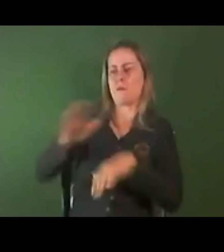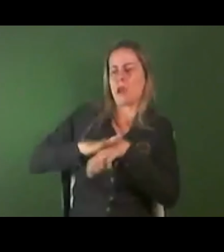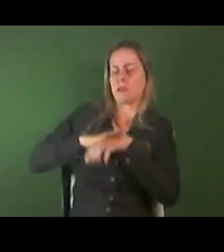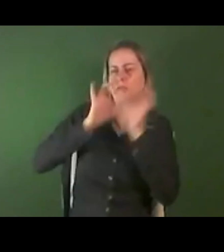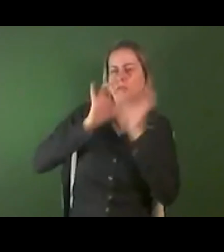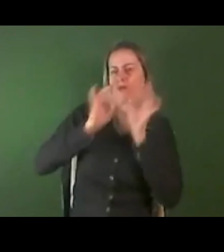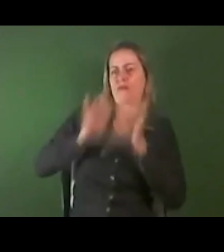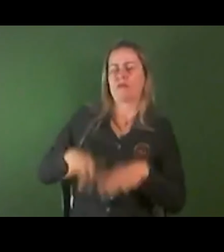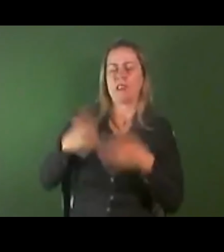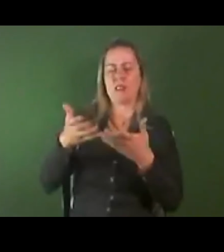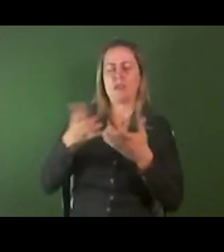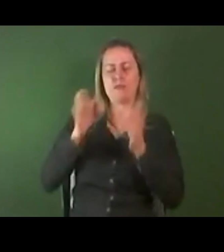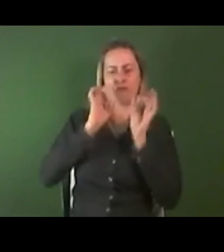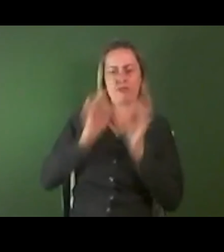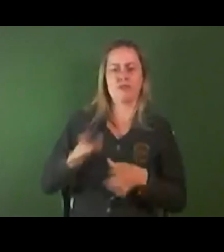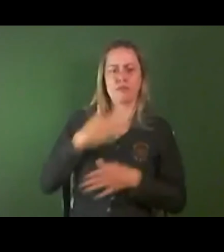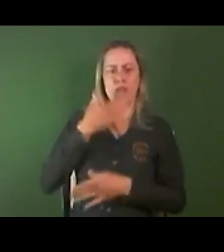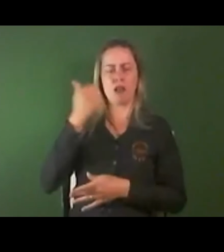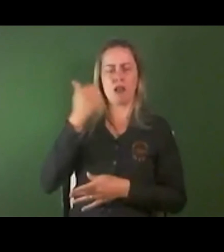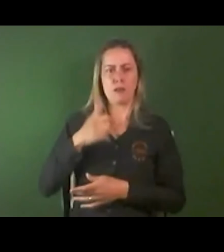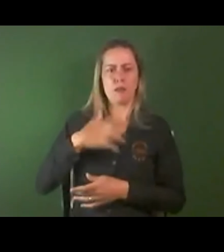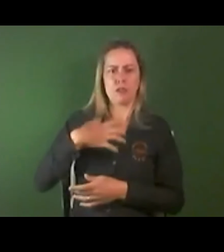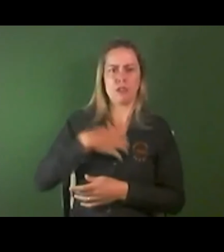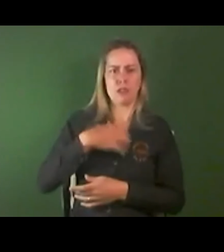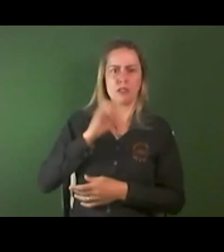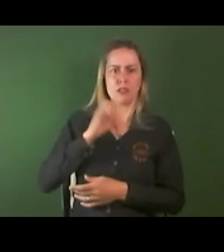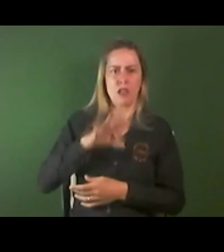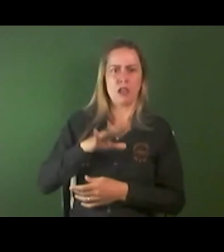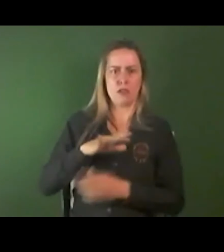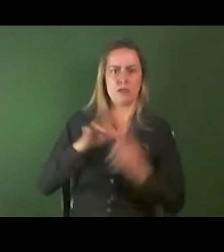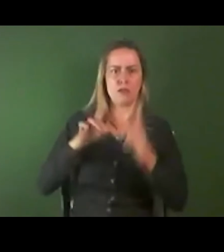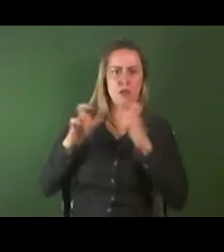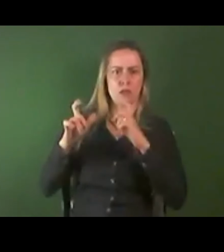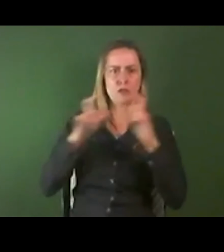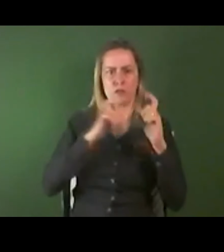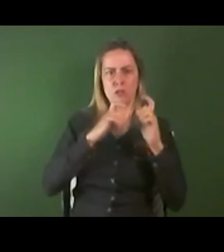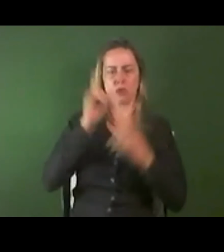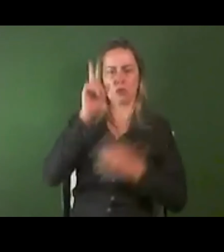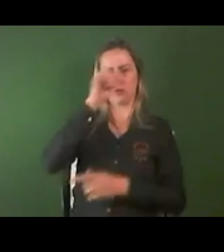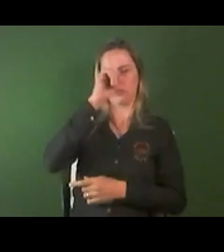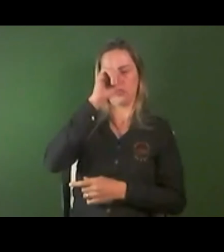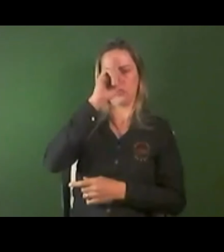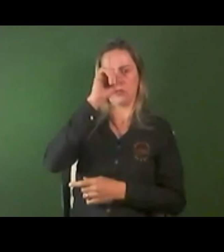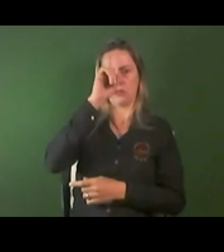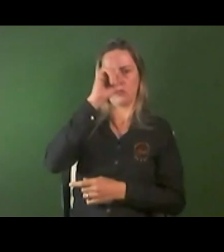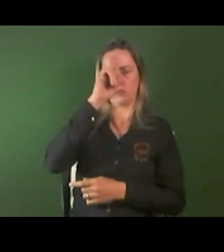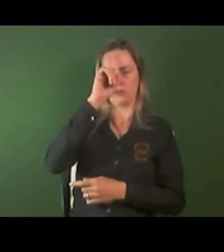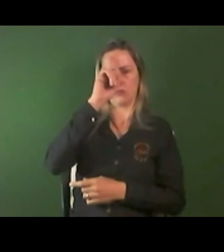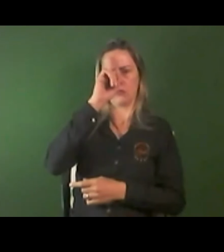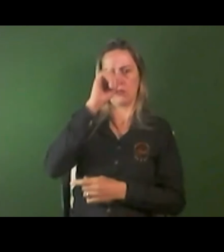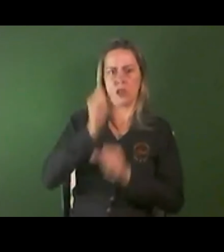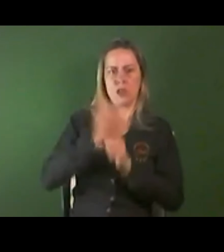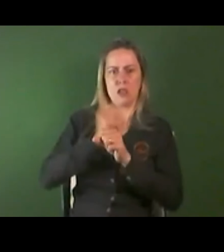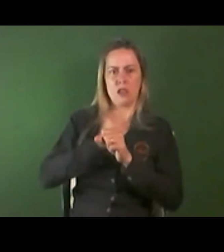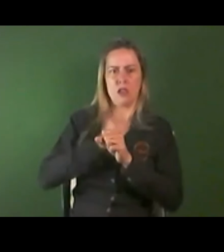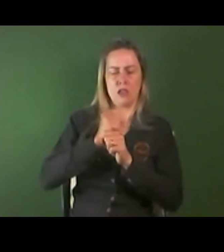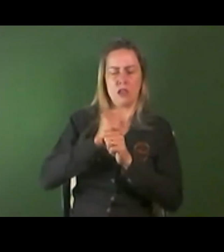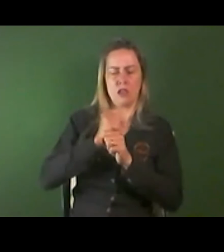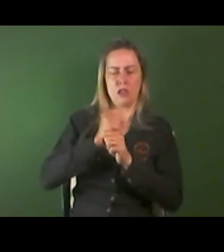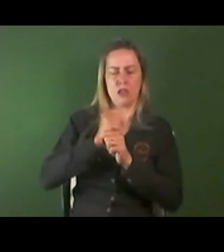então o meu jeito de sair desse buraco é fotografar, eu vou fotografar todo dia. E ele fica durante mais de ano fotografando todo